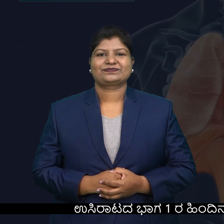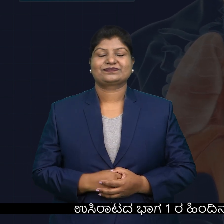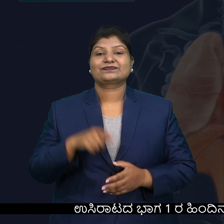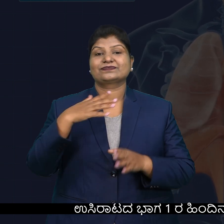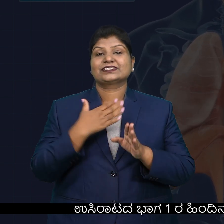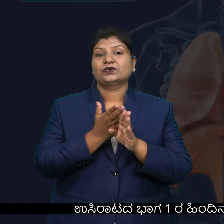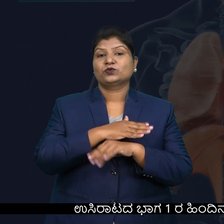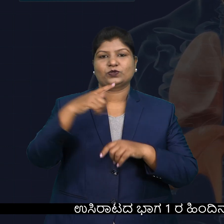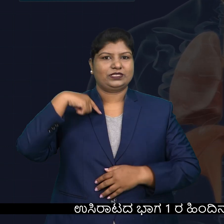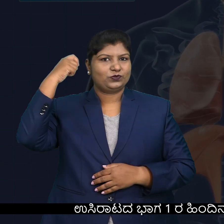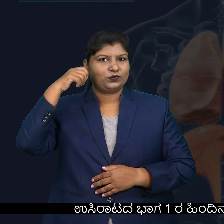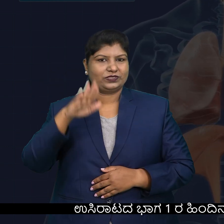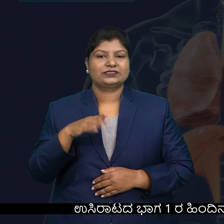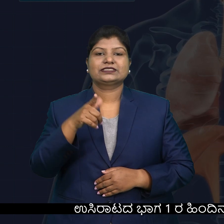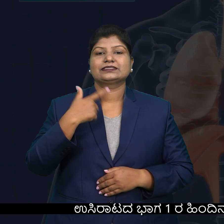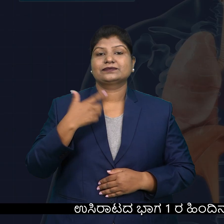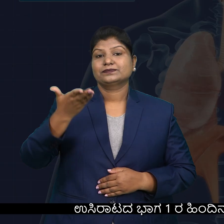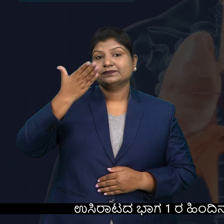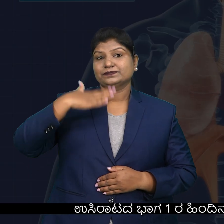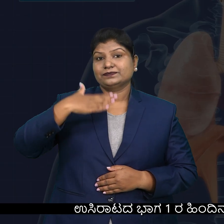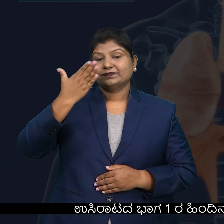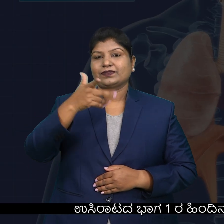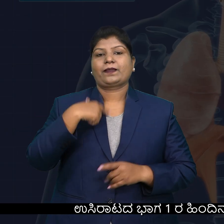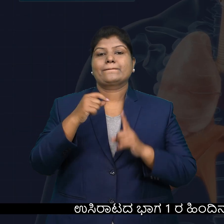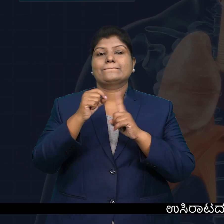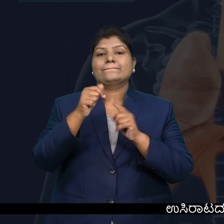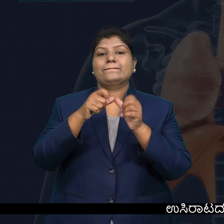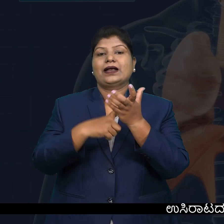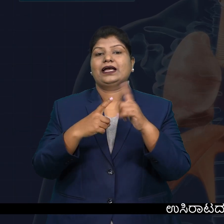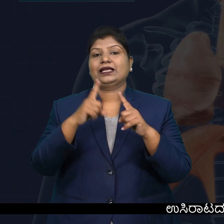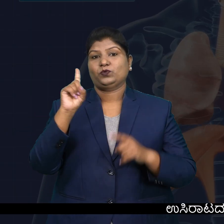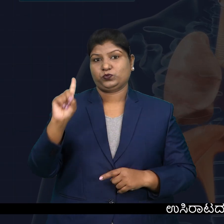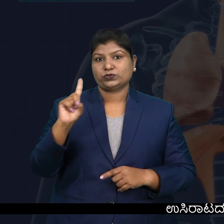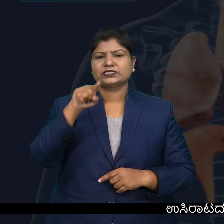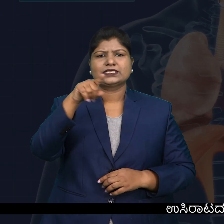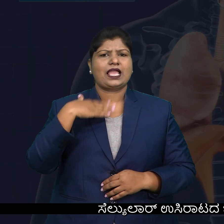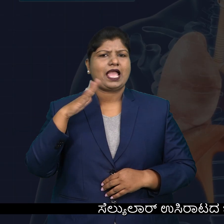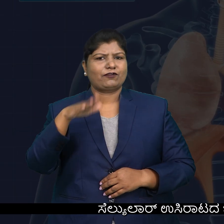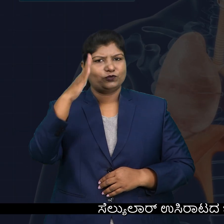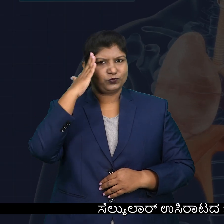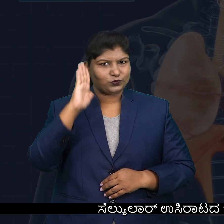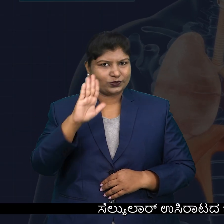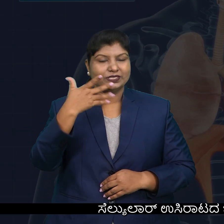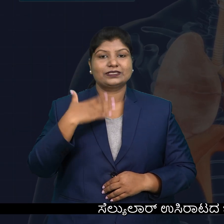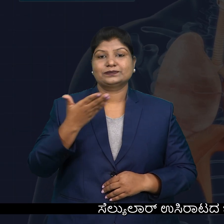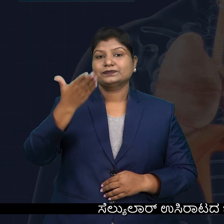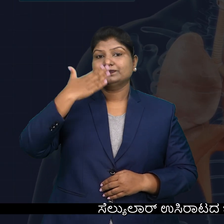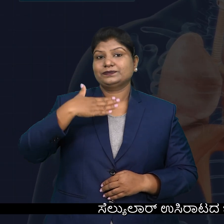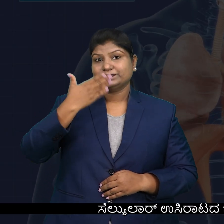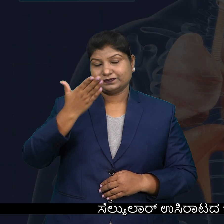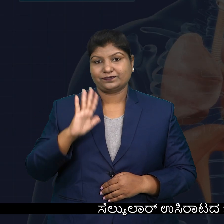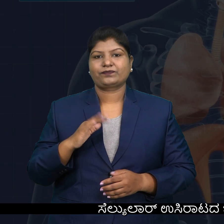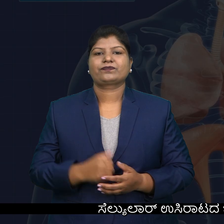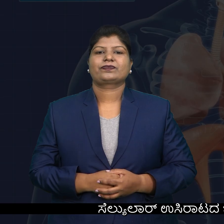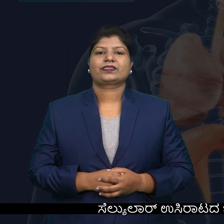ಉಸಿರಾಟದ ಭಾಗ 1ರಿಂದ ಹಿಂದಿನ ವಿಡಿಯೋದಿಂದ ನೀವು ಉಸಿರಾಟದ ಪ್ರಮಾಣ ಮತ್ತು ಸೆಲ್ಯುಲರ್ ಉಸಿರಾಟದ ಬಗ್ಗೆ